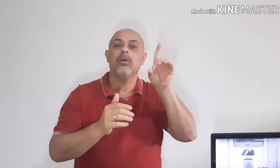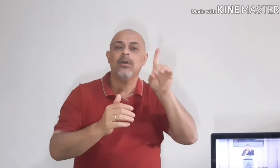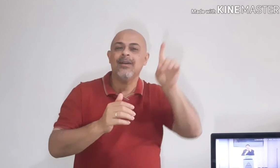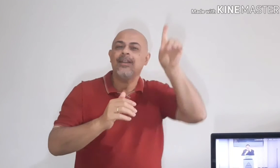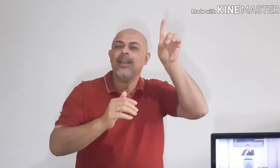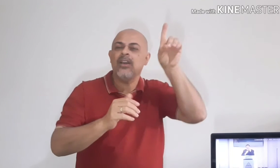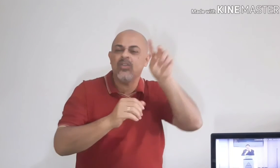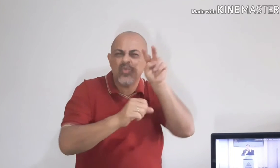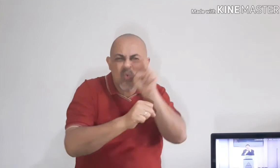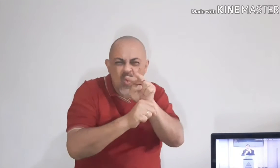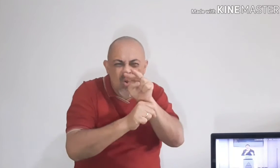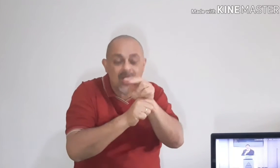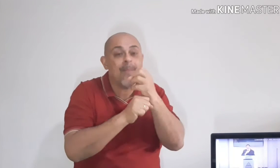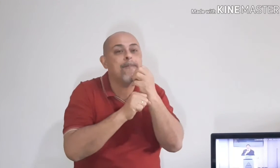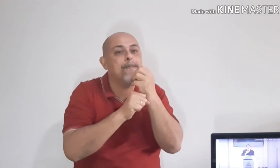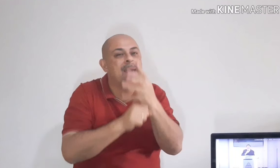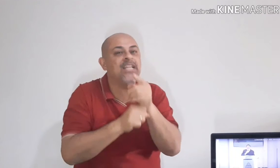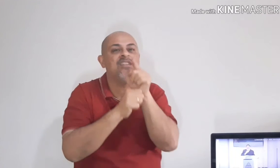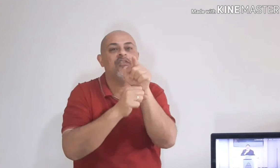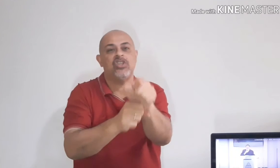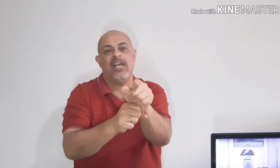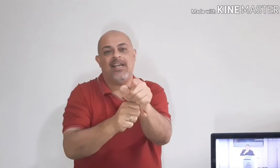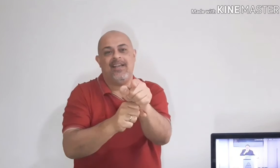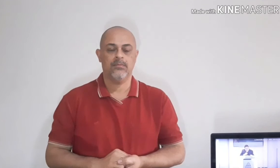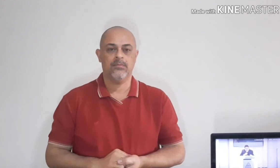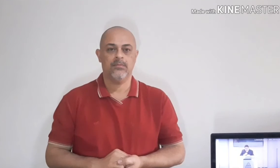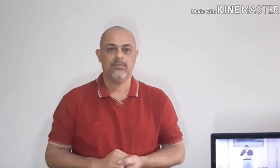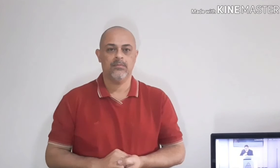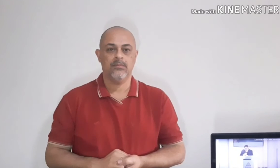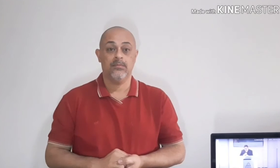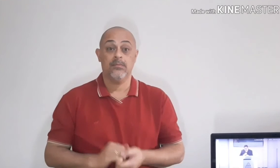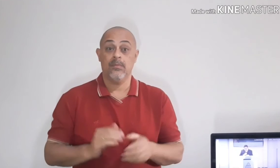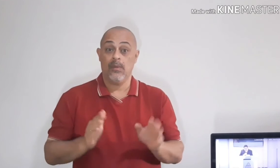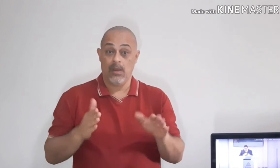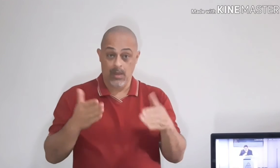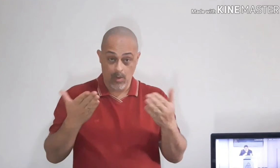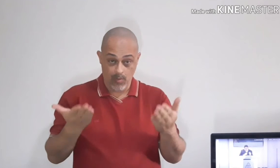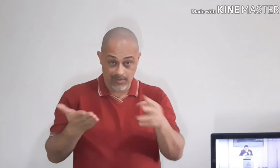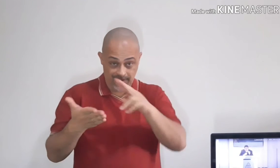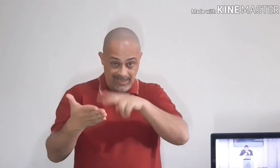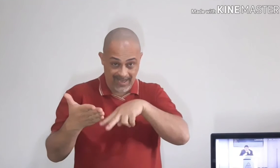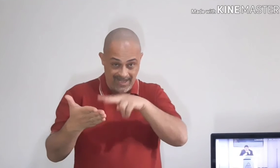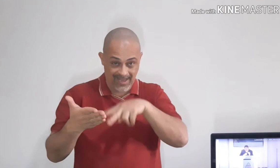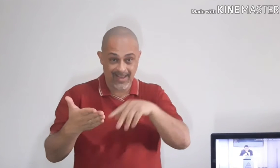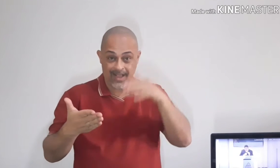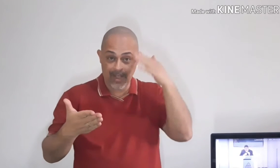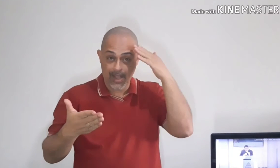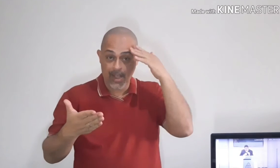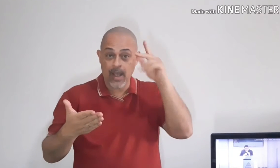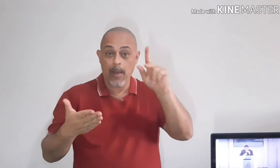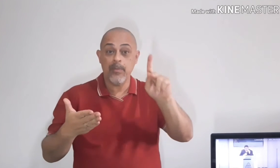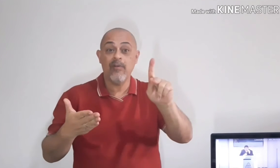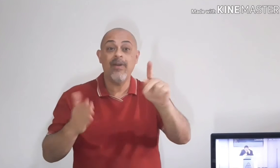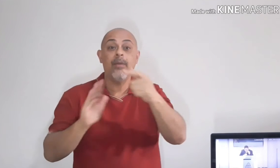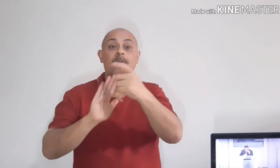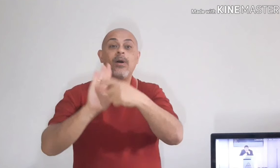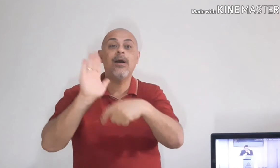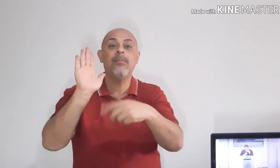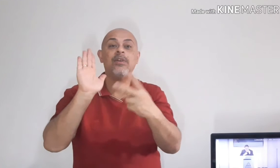zelosamente por mim e por você. A palavra, olha só o que diz Provérbios